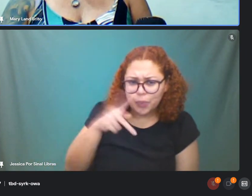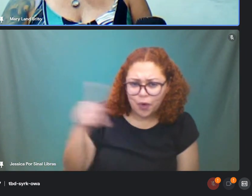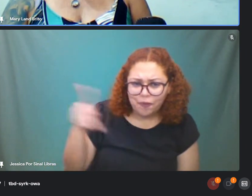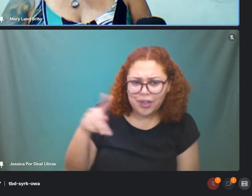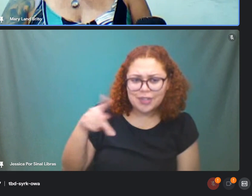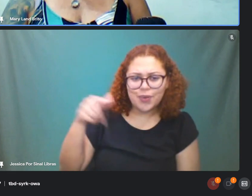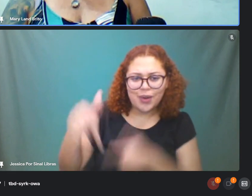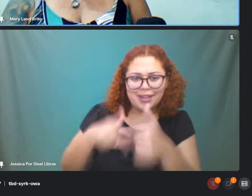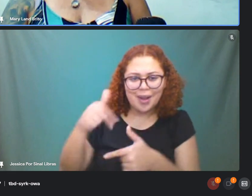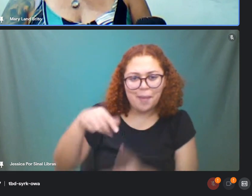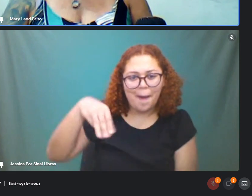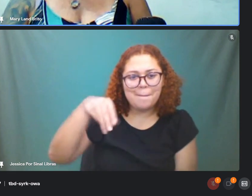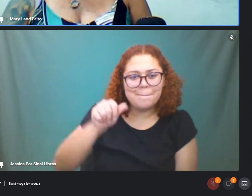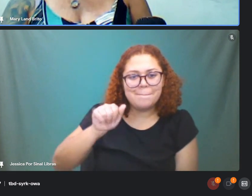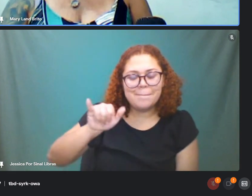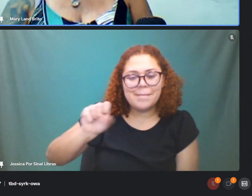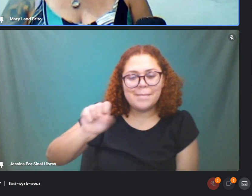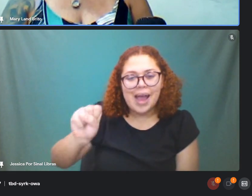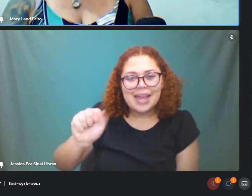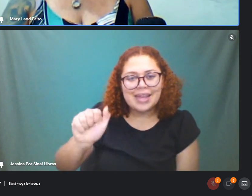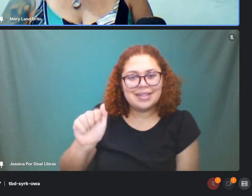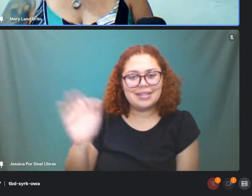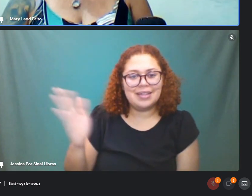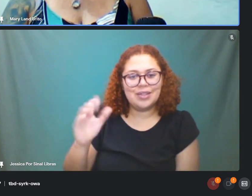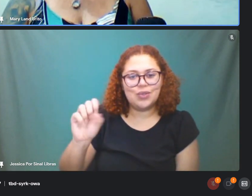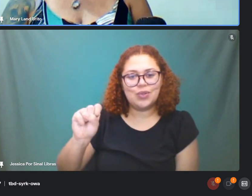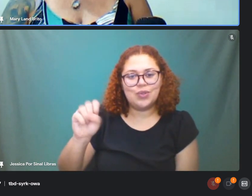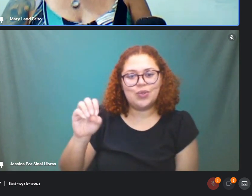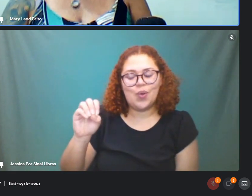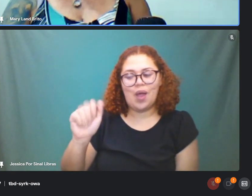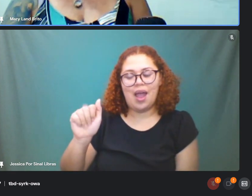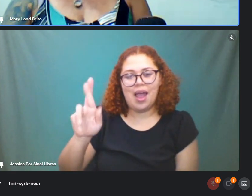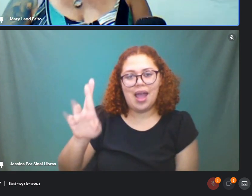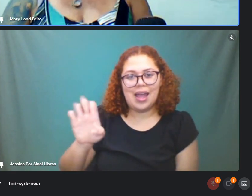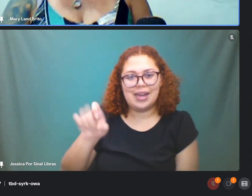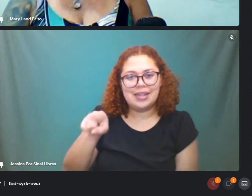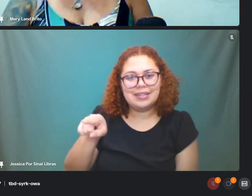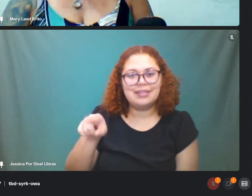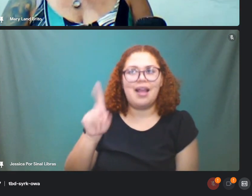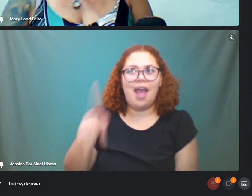Ah, eu sei quem ela é, mas ela não está aqui, ela é do Estado, né?